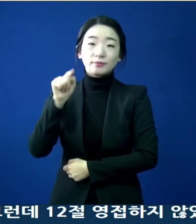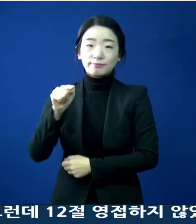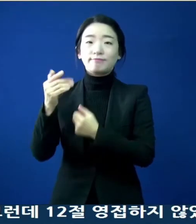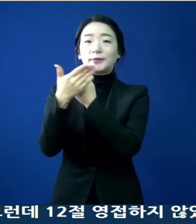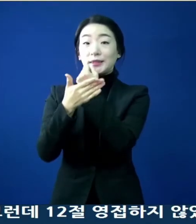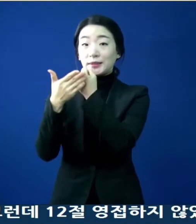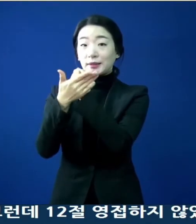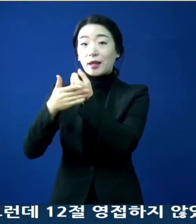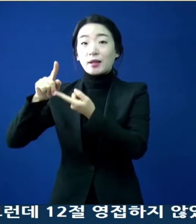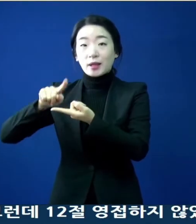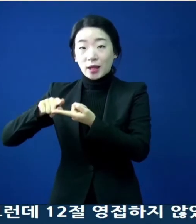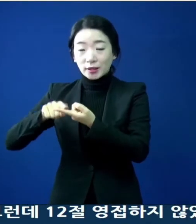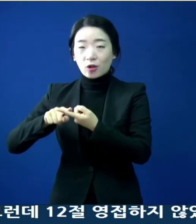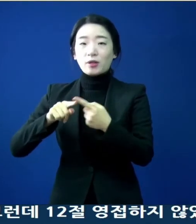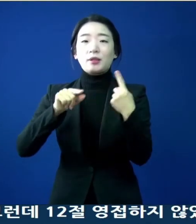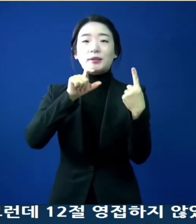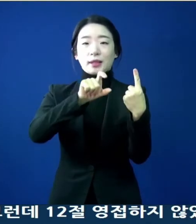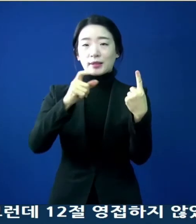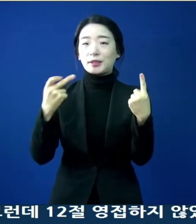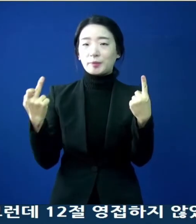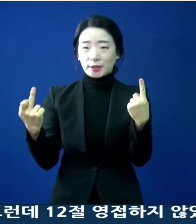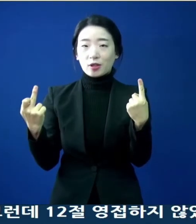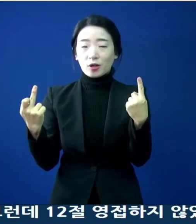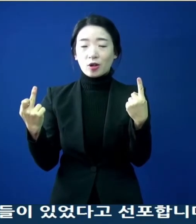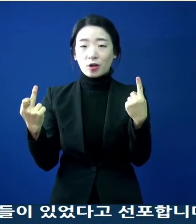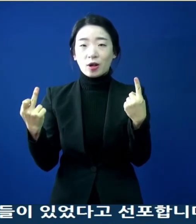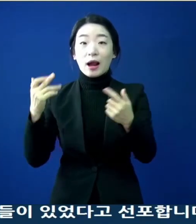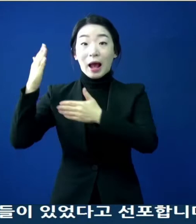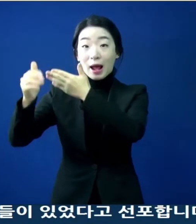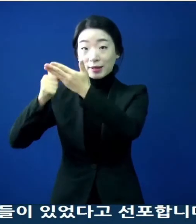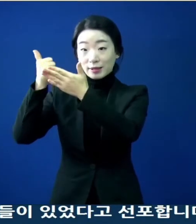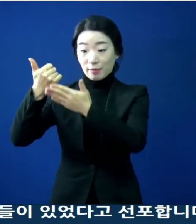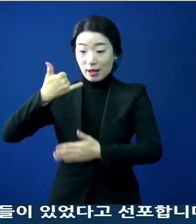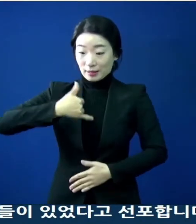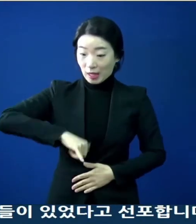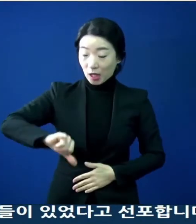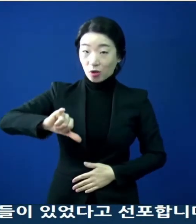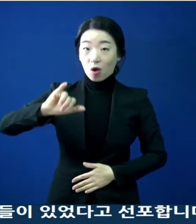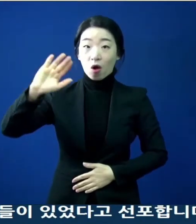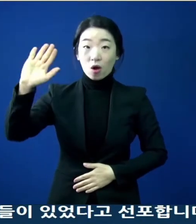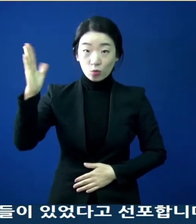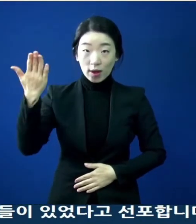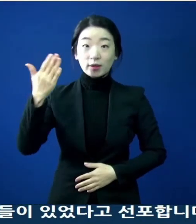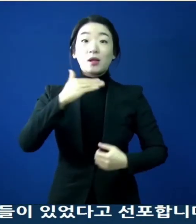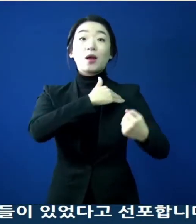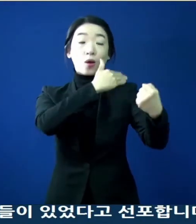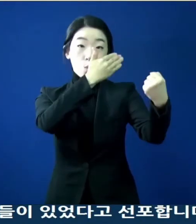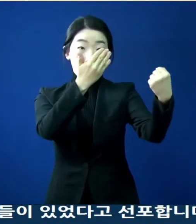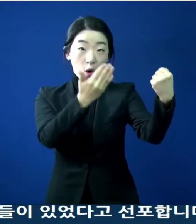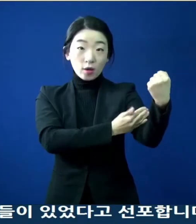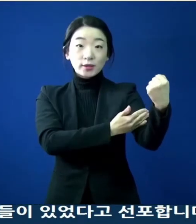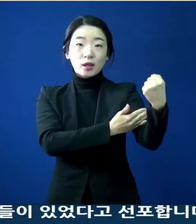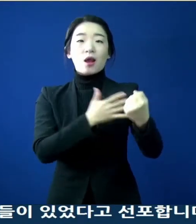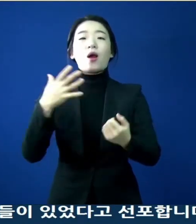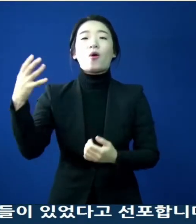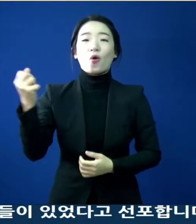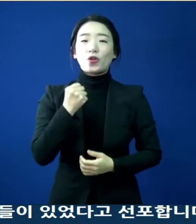12절 후반절에 쓰이게 되는데, 하나님의 자녀가 되는 권세였다,